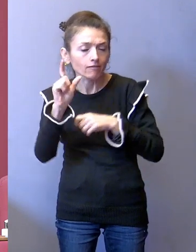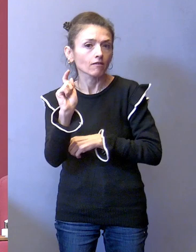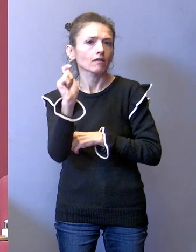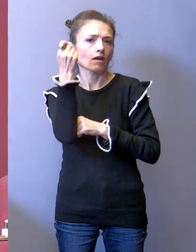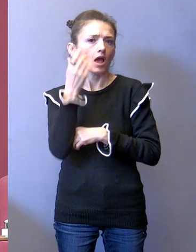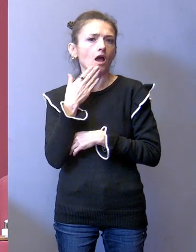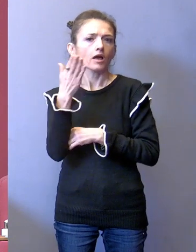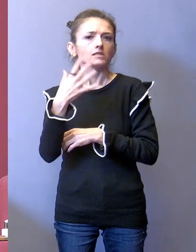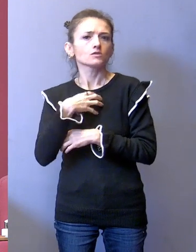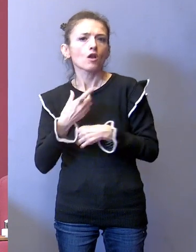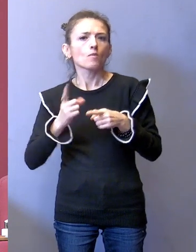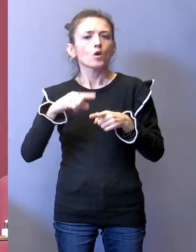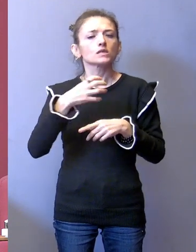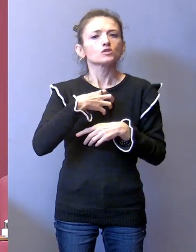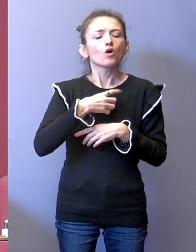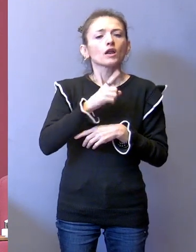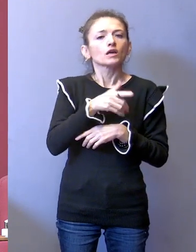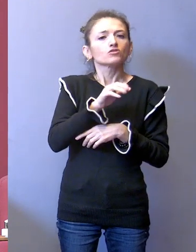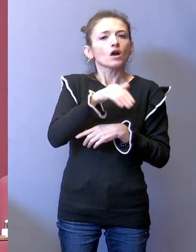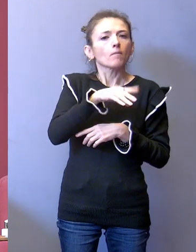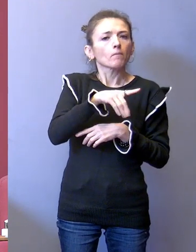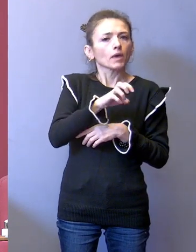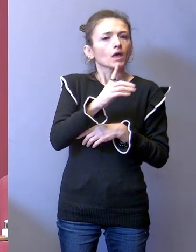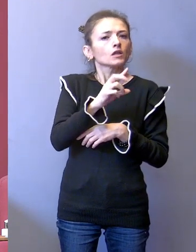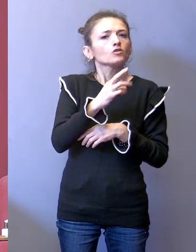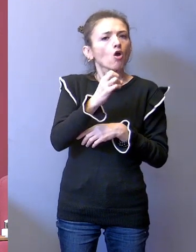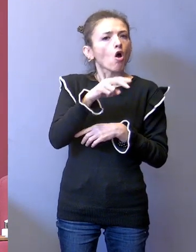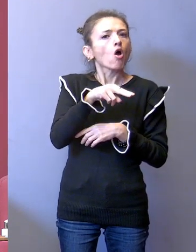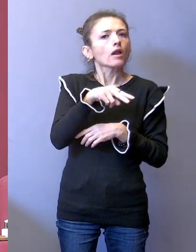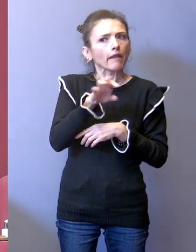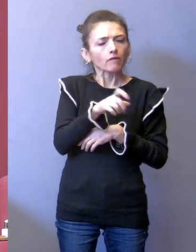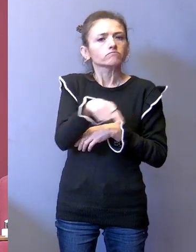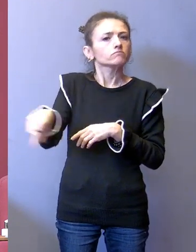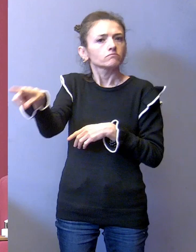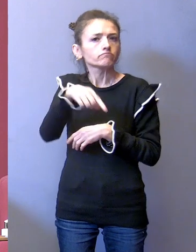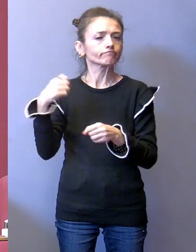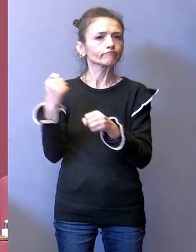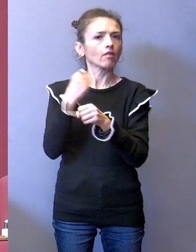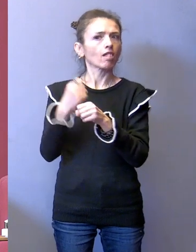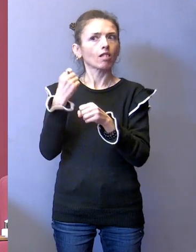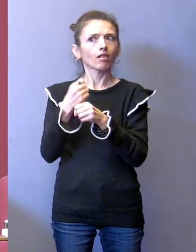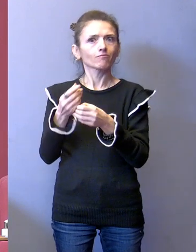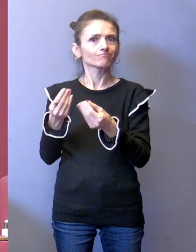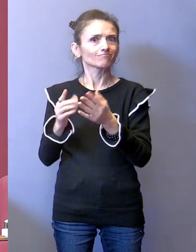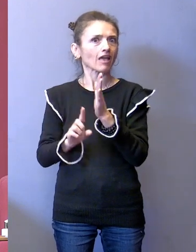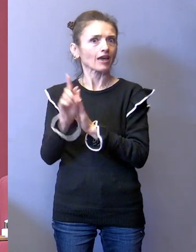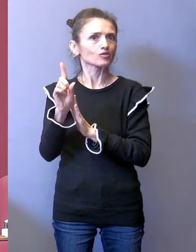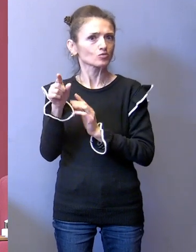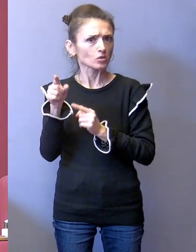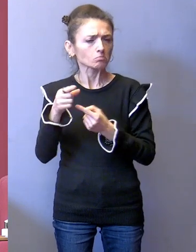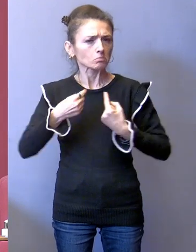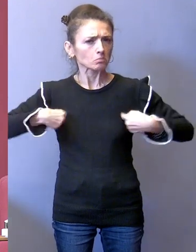e l'assessore giamperone tutti i suoi dirigenti di questa attenzione dedicata possiamo fare una richiesta